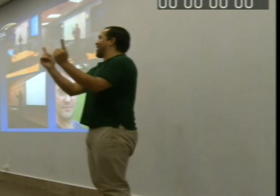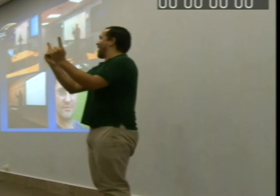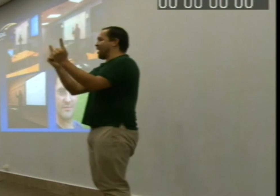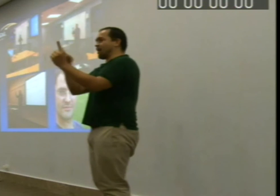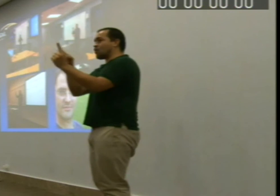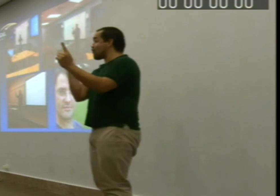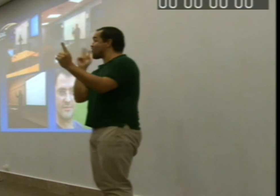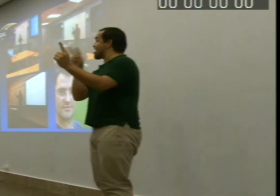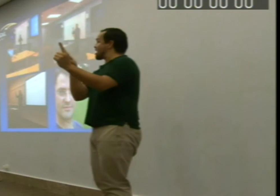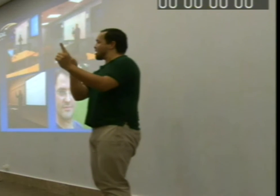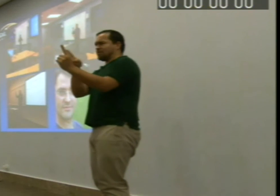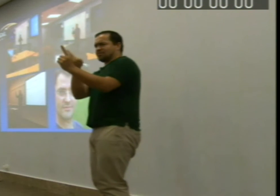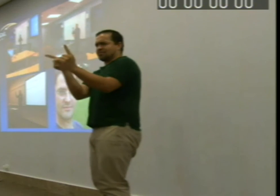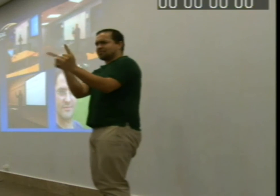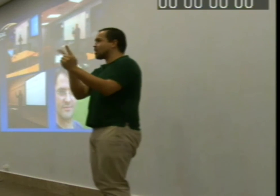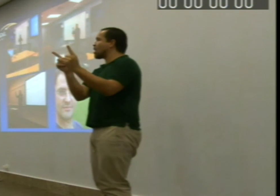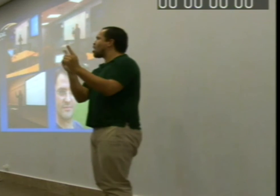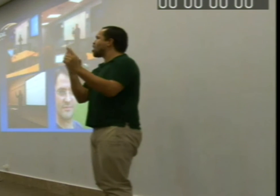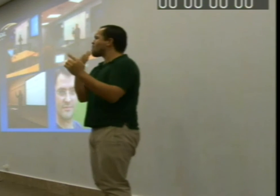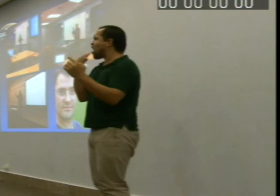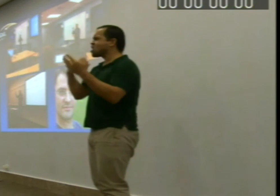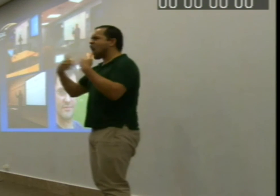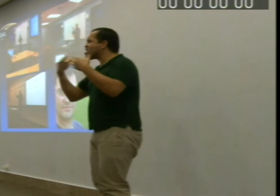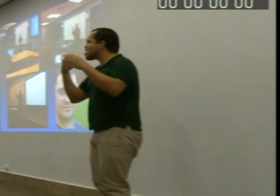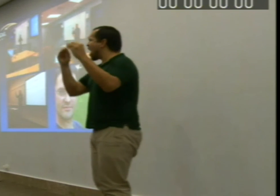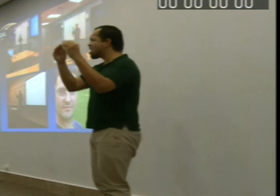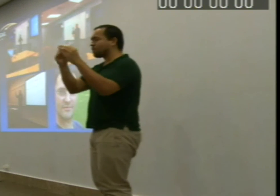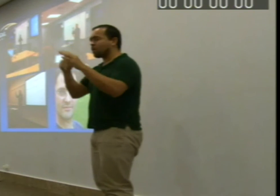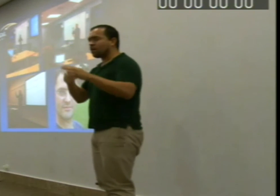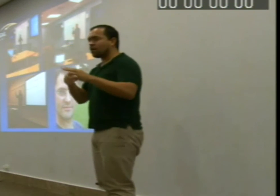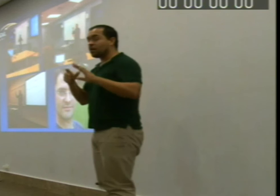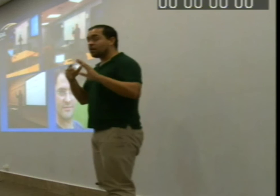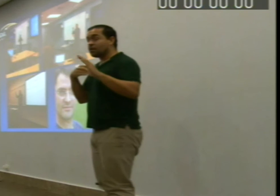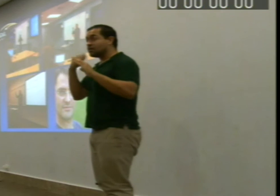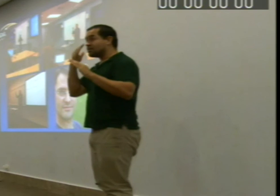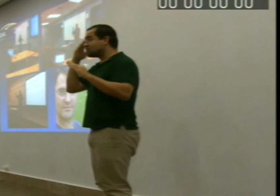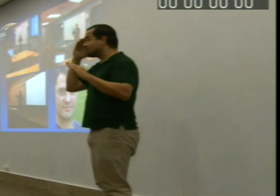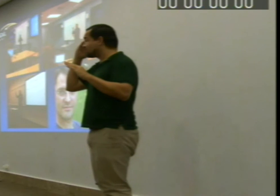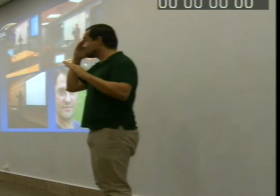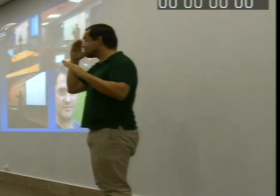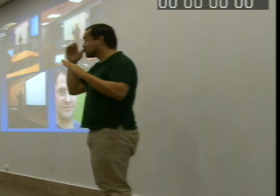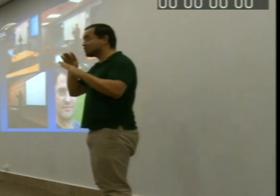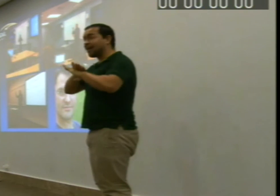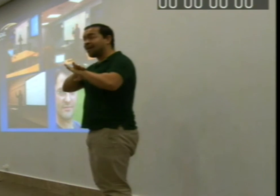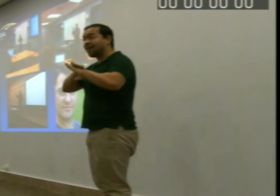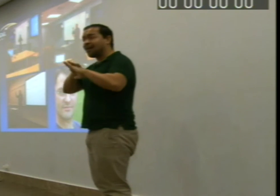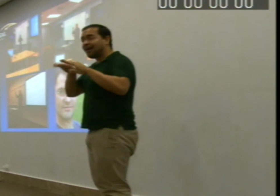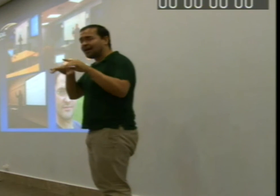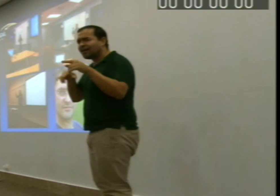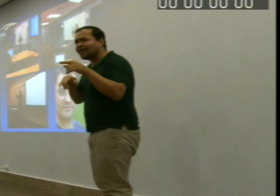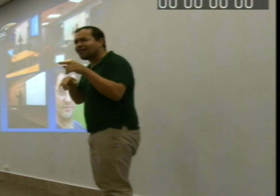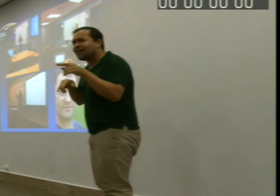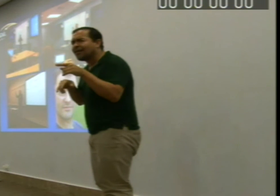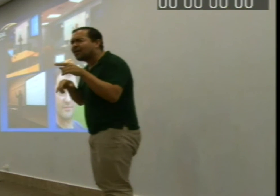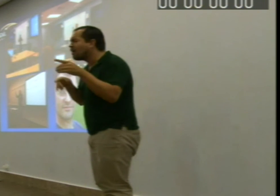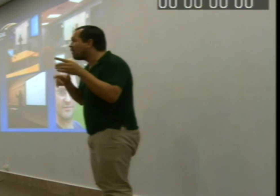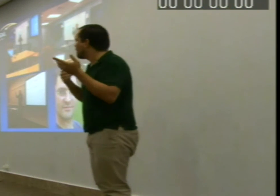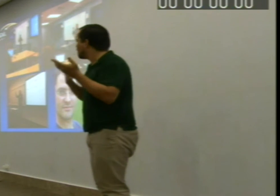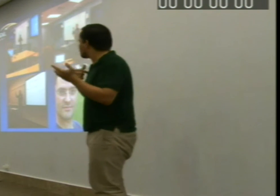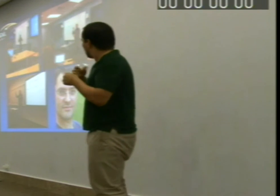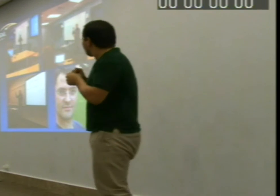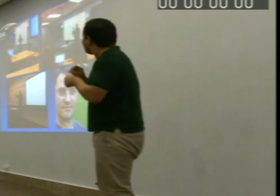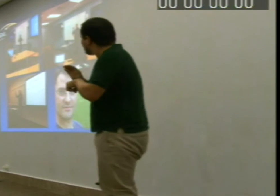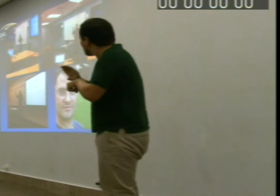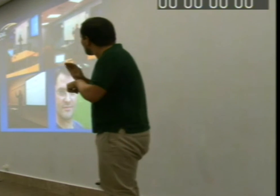as pessoas elas viam elas sabiam a a diferença e eu não entendia nada eu